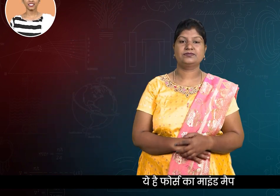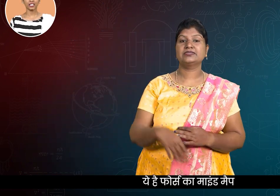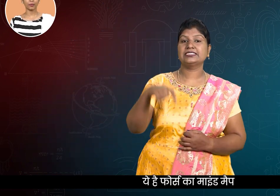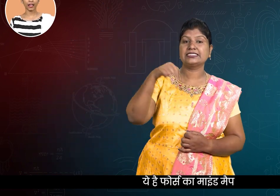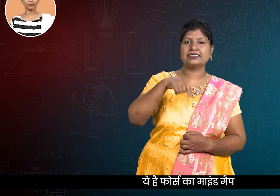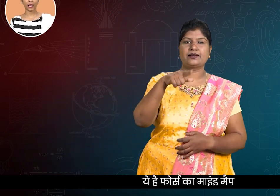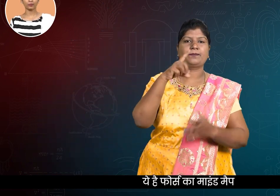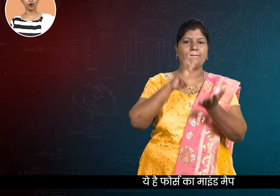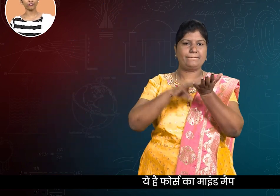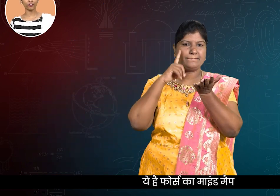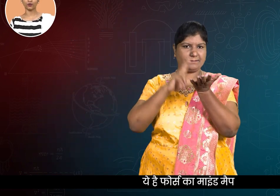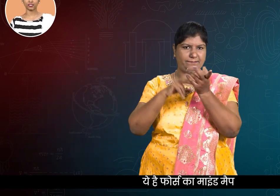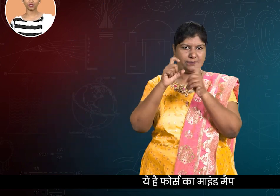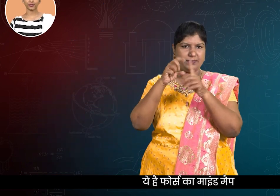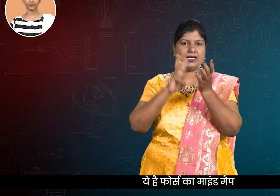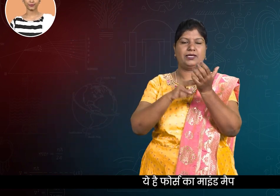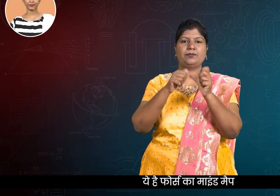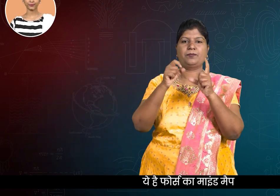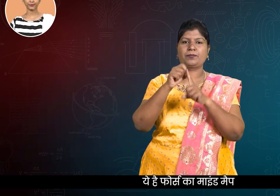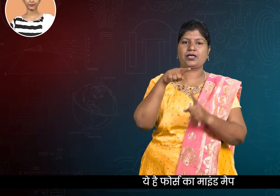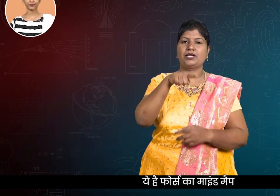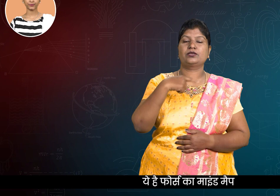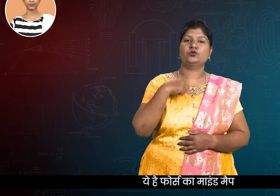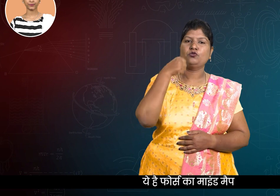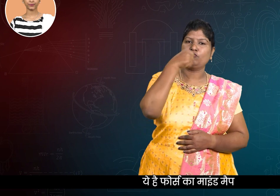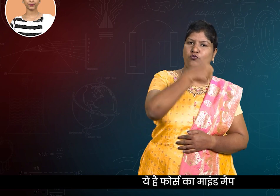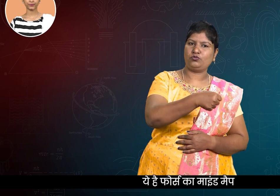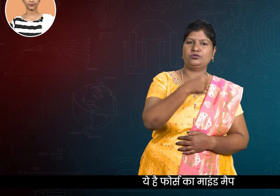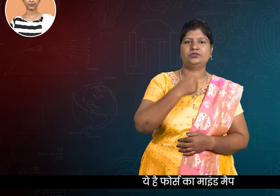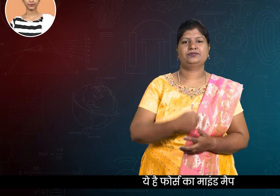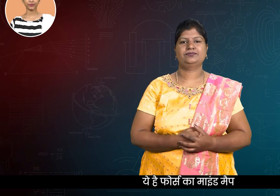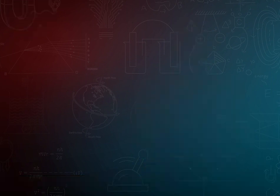ये है फोर्स का माइंड मैप।